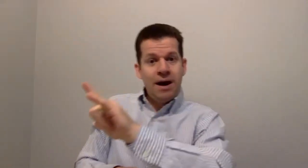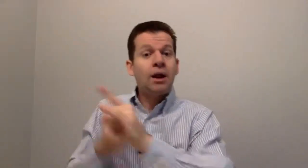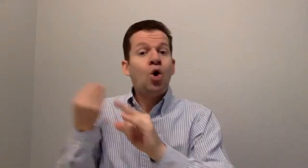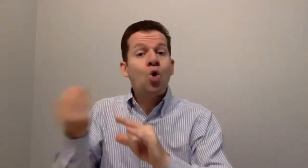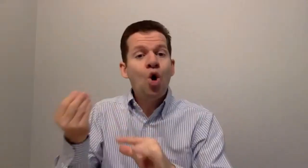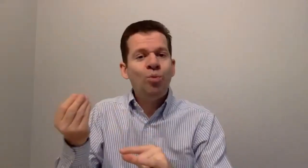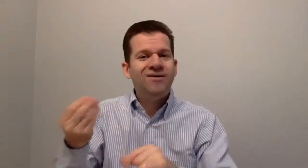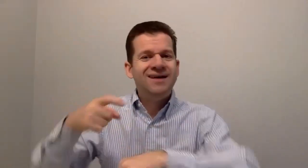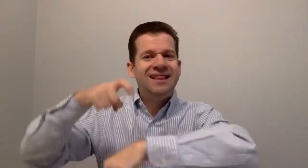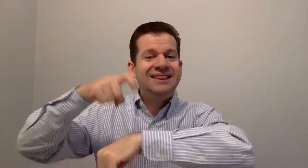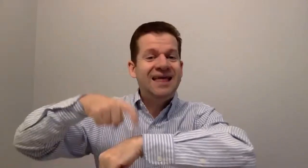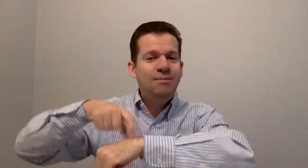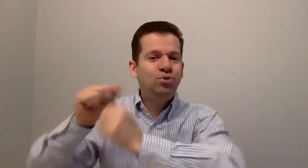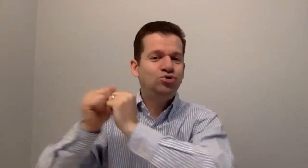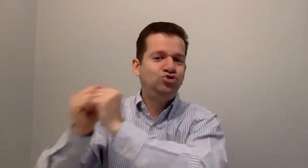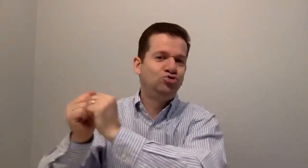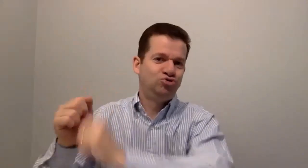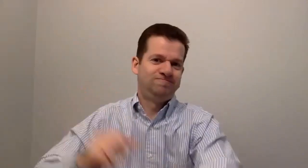ela, como? Tempo junto.